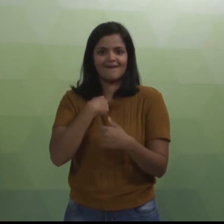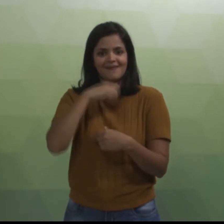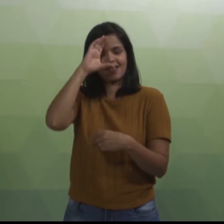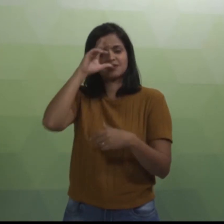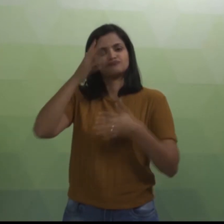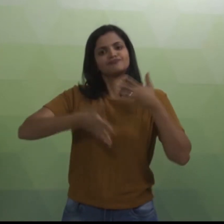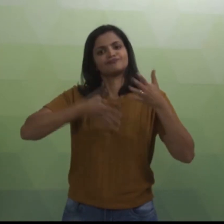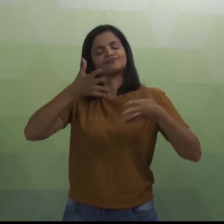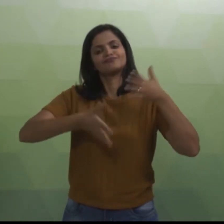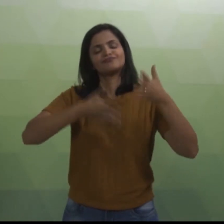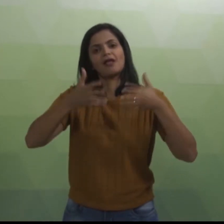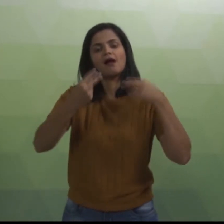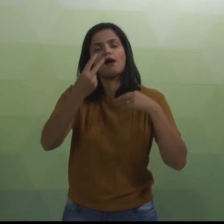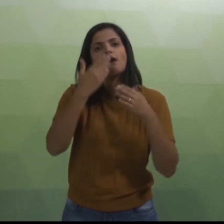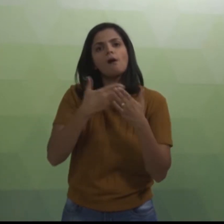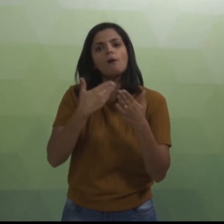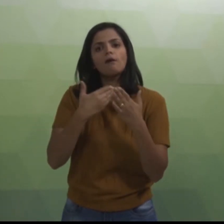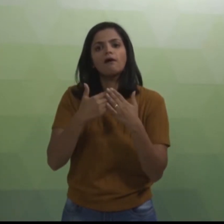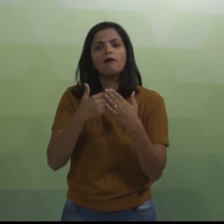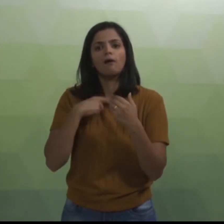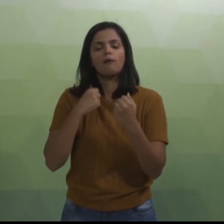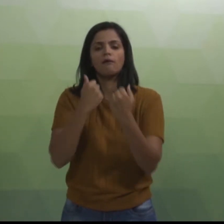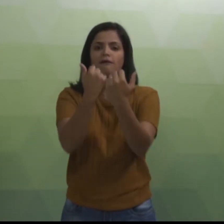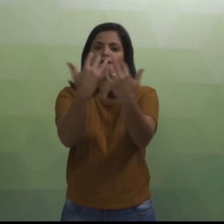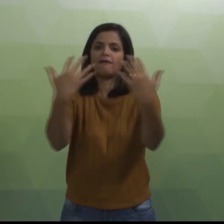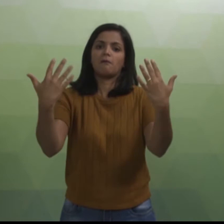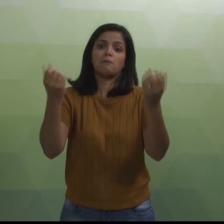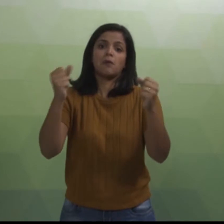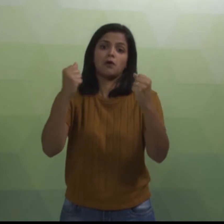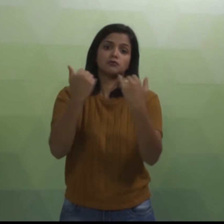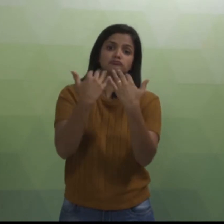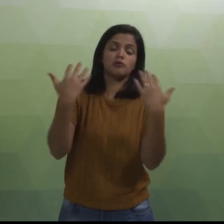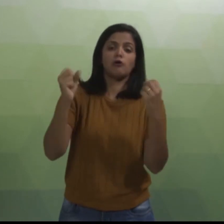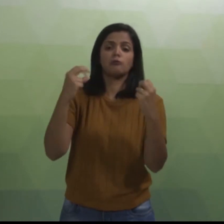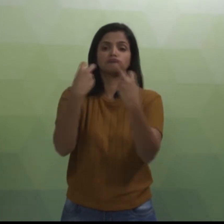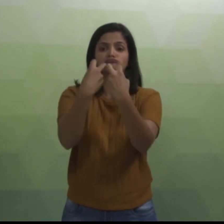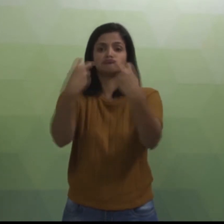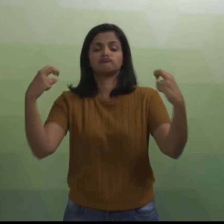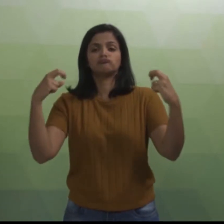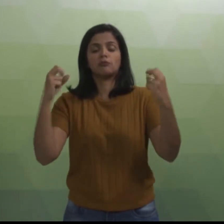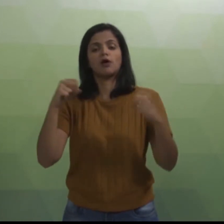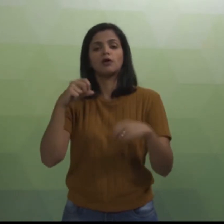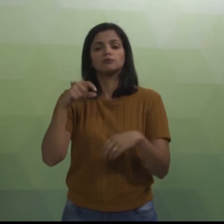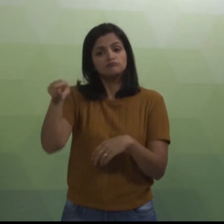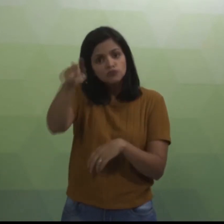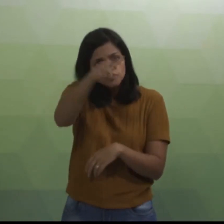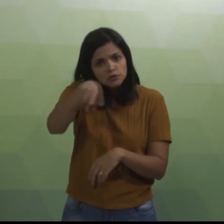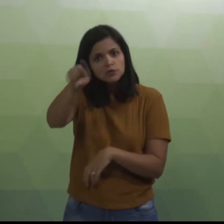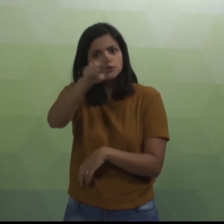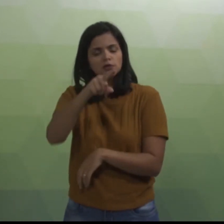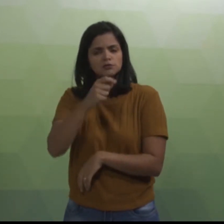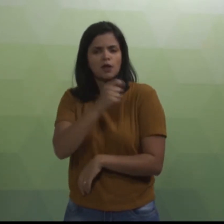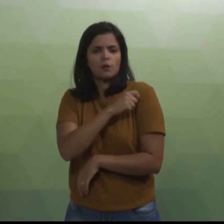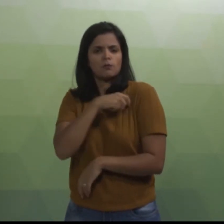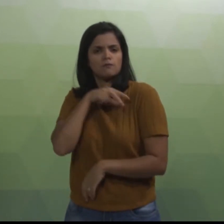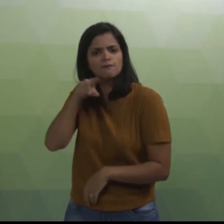vocês, alunos, que estão vendo a minha sinalização. Veja, eu posso fazer isso.